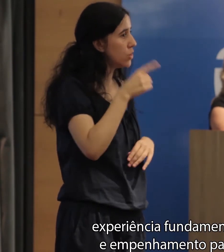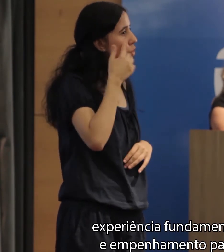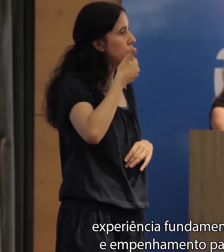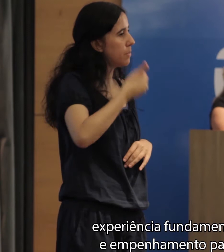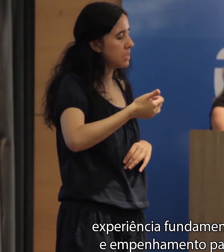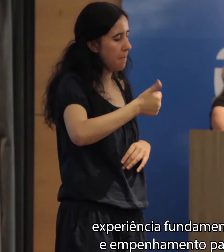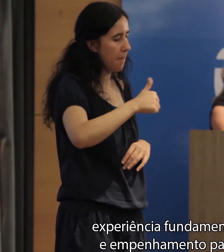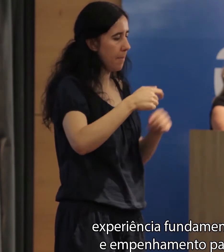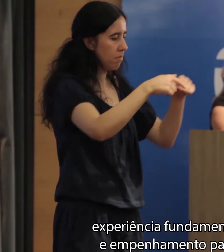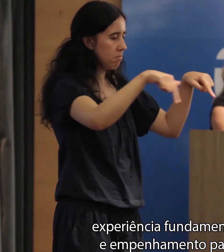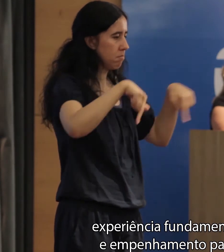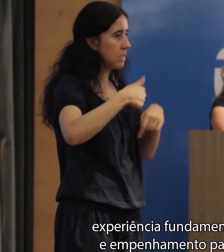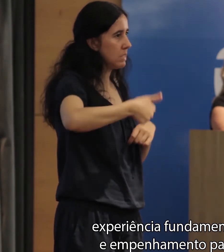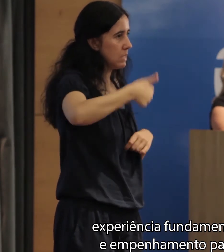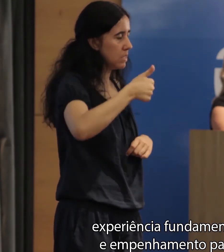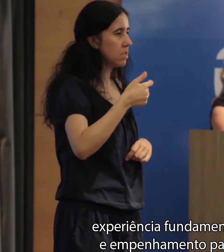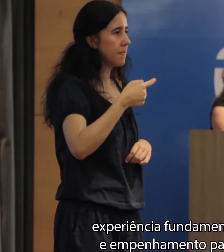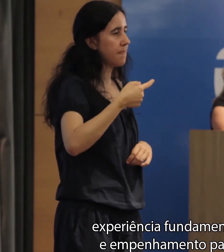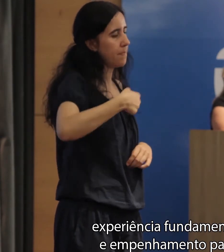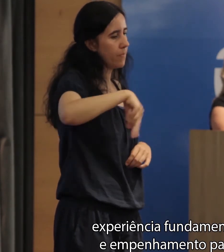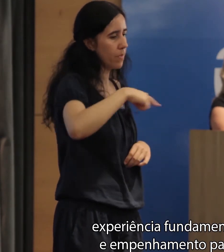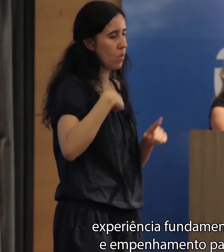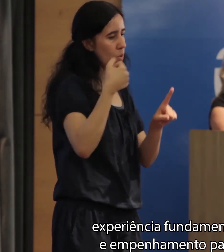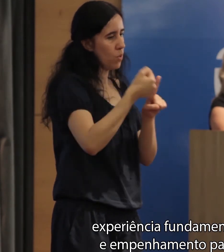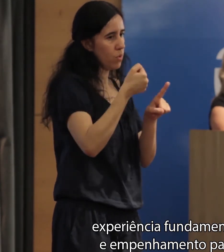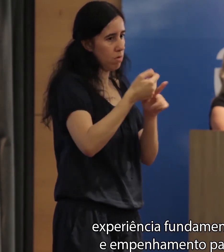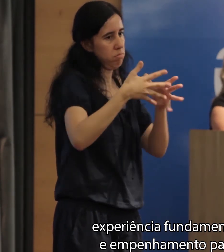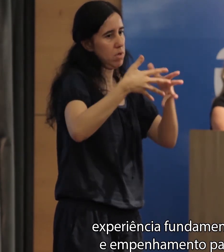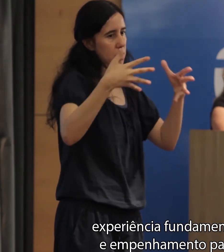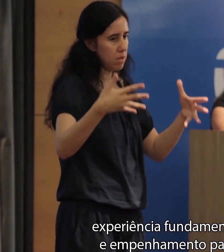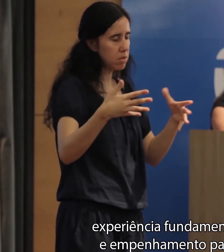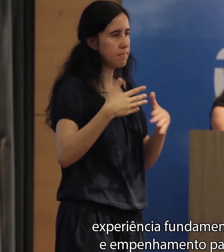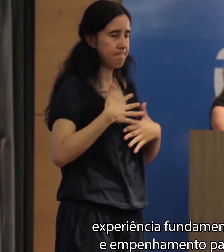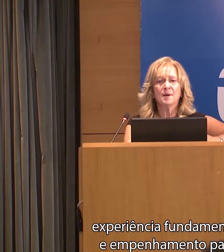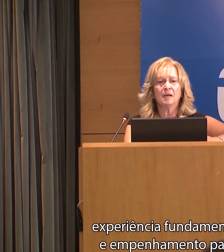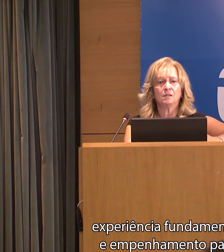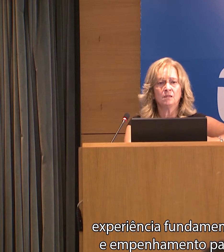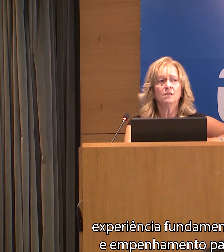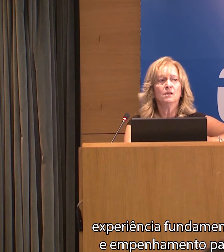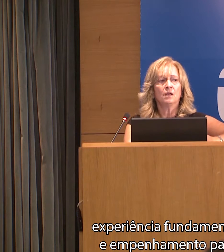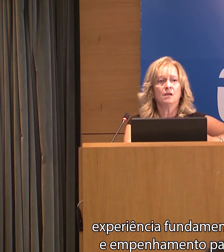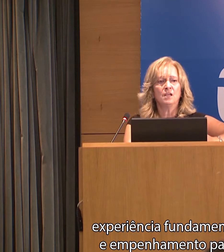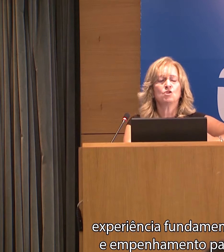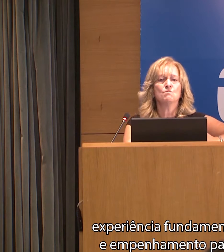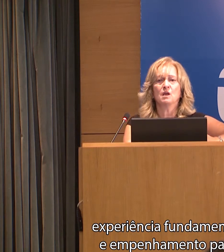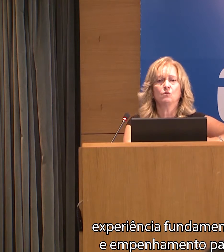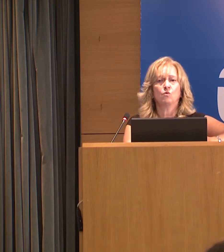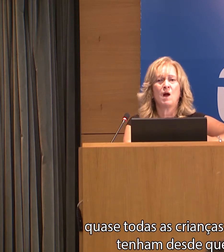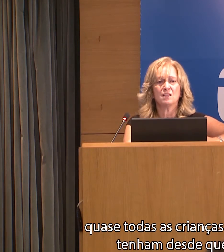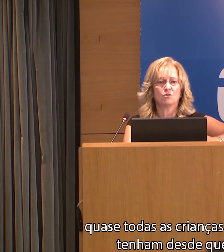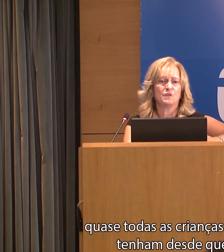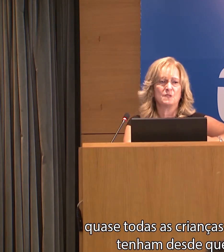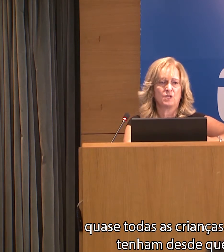experiência fundamental na nossa grande luta e empenhamento para que, neste